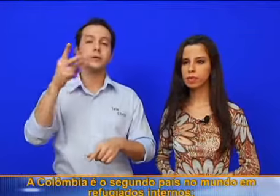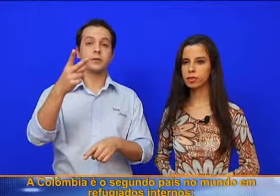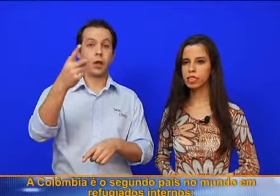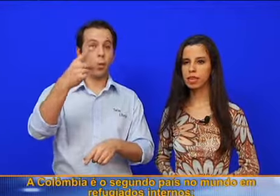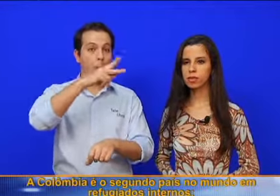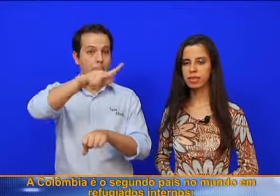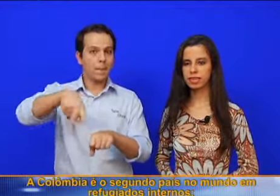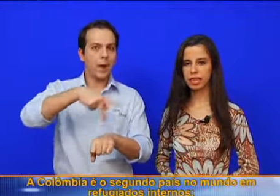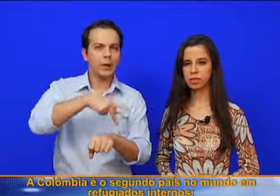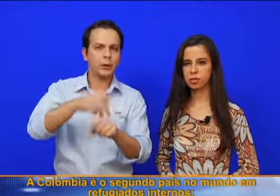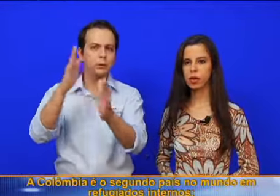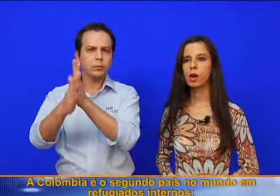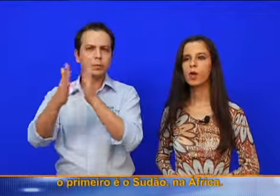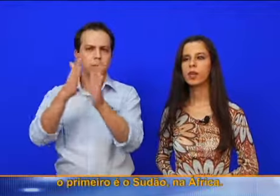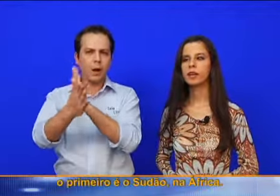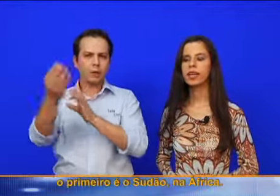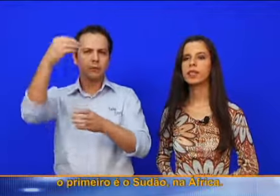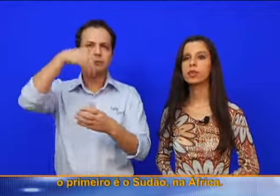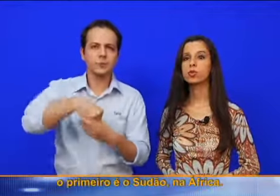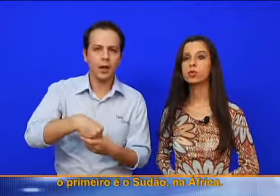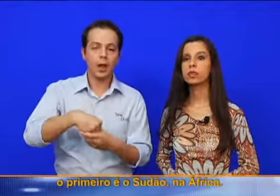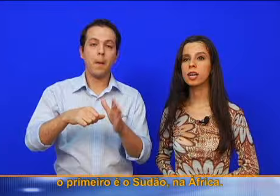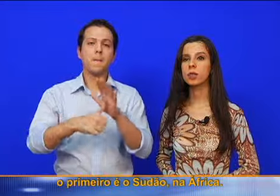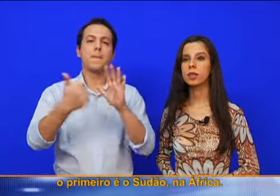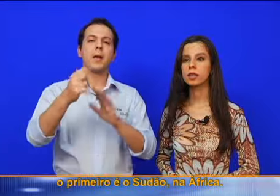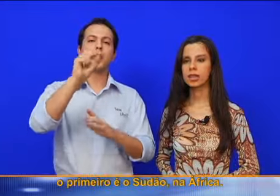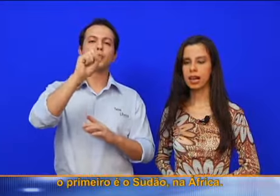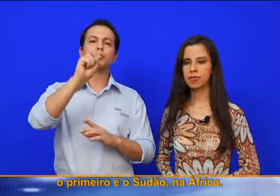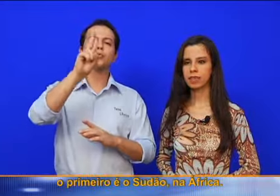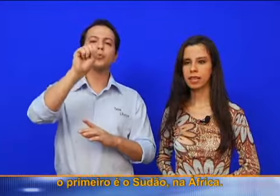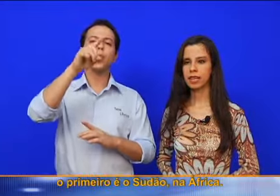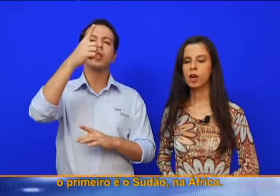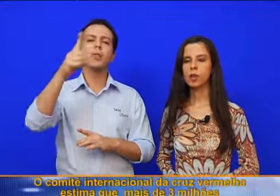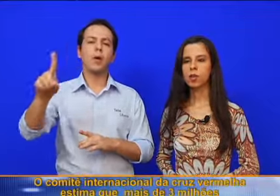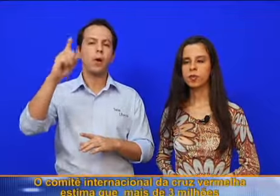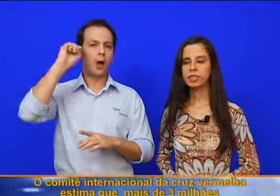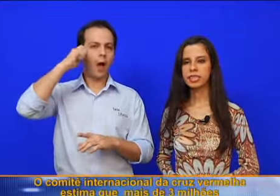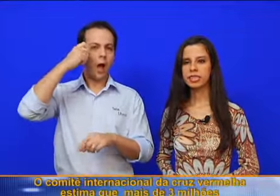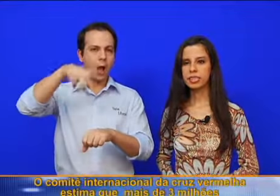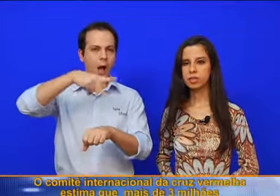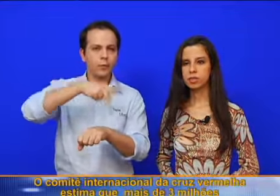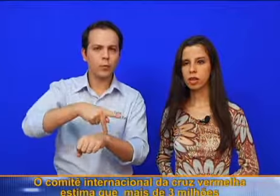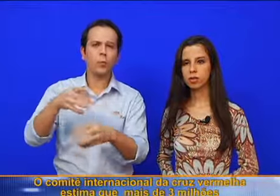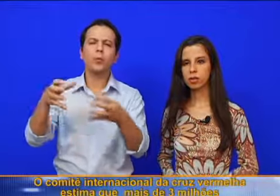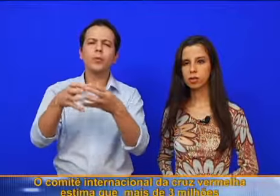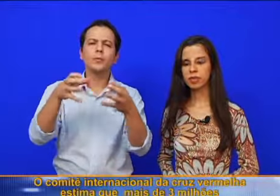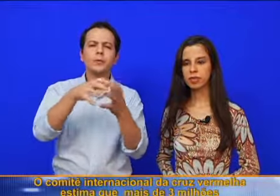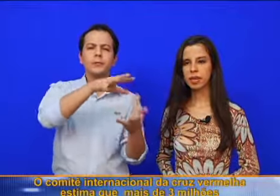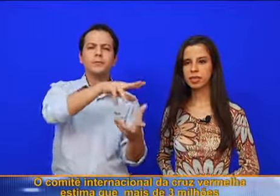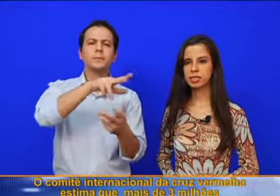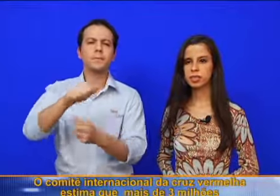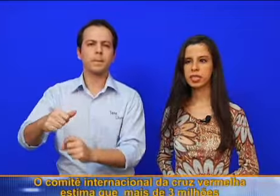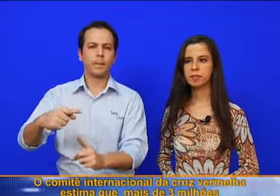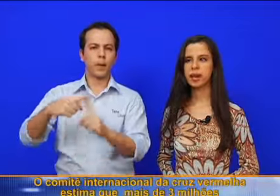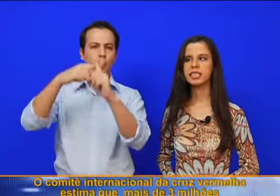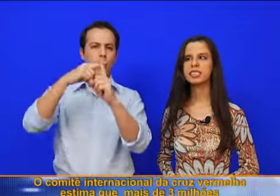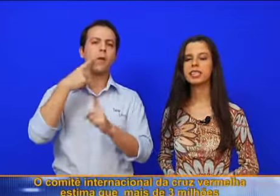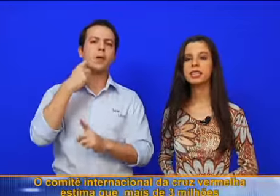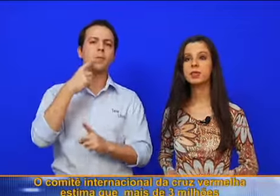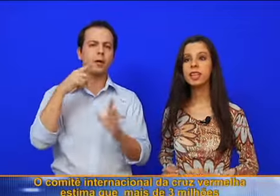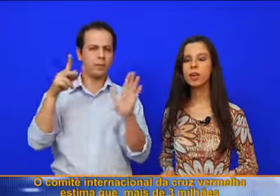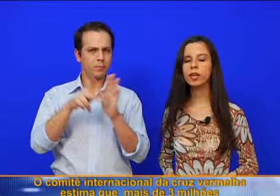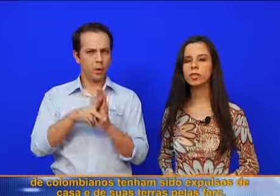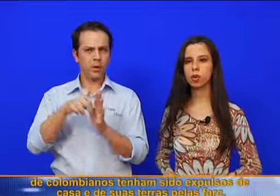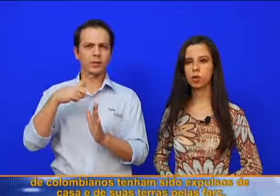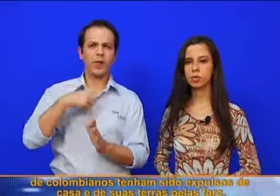mundo em refugiados internos. O primeiro é o Sudão, na África. O Comitê Internacional da Cruz Vermelha estima que mais